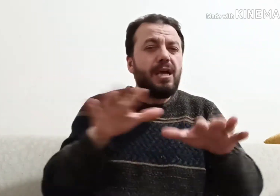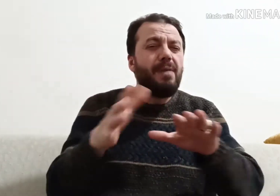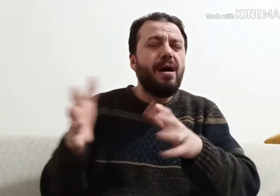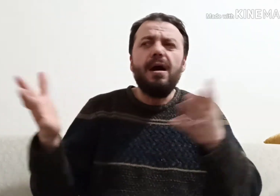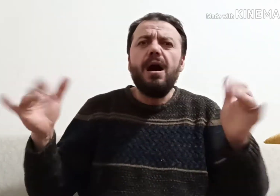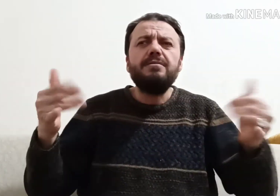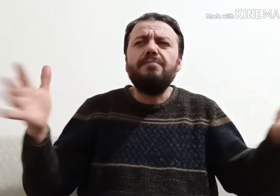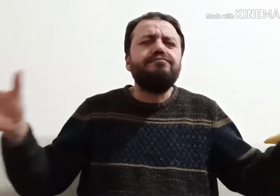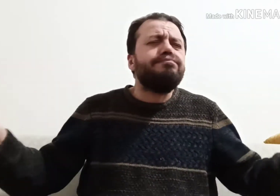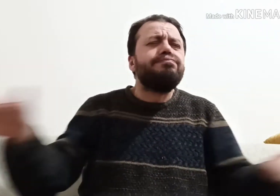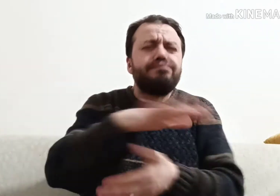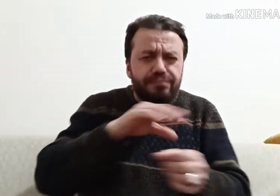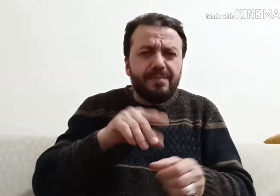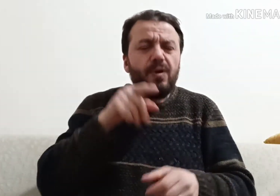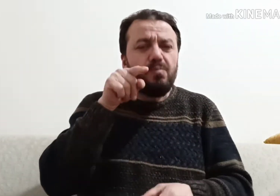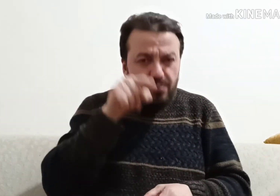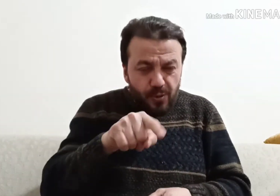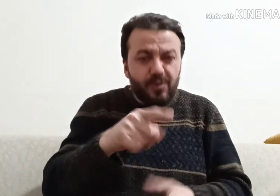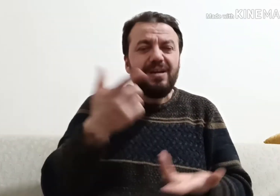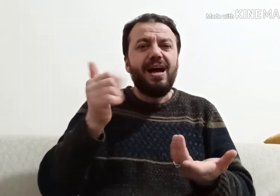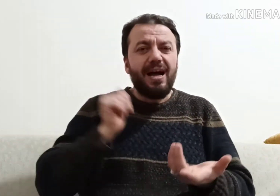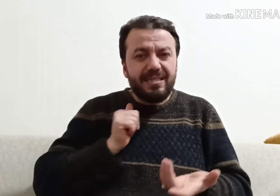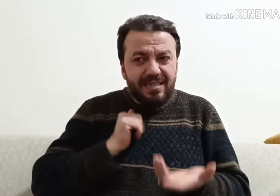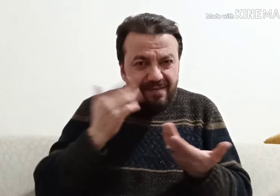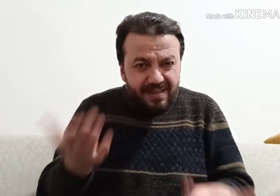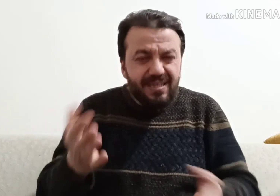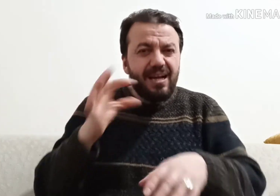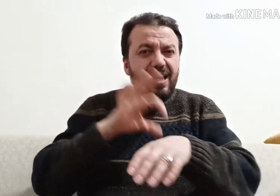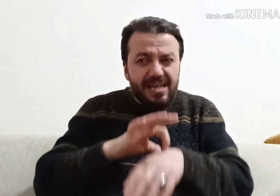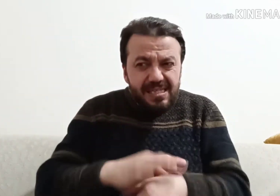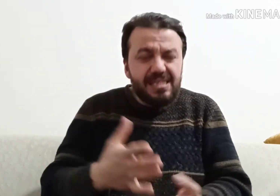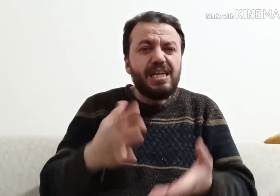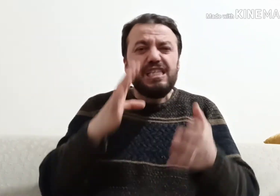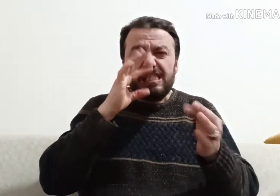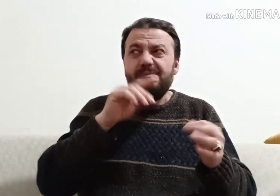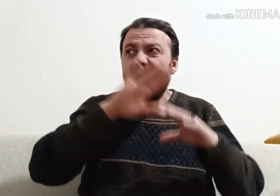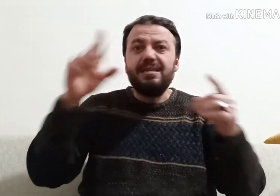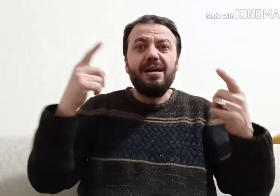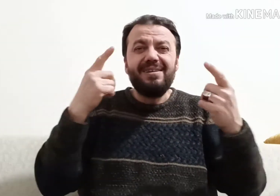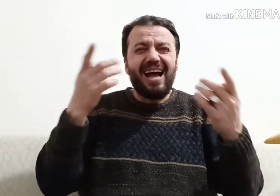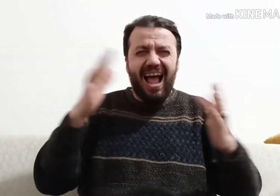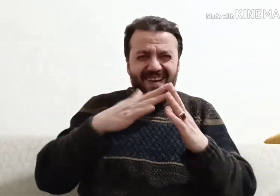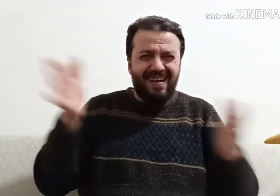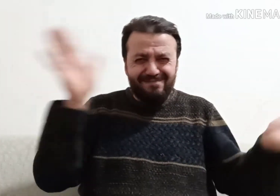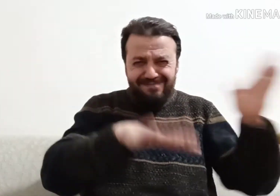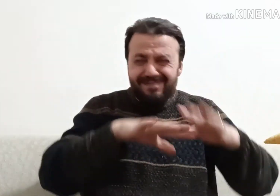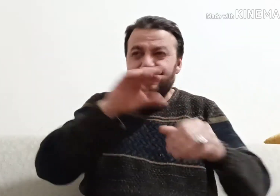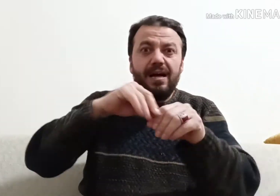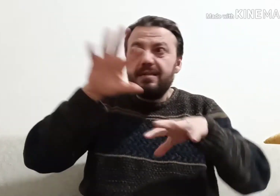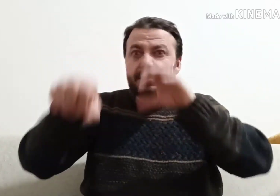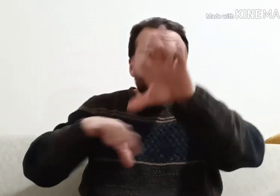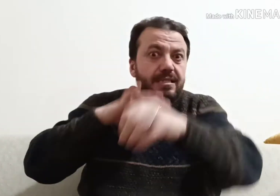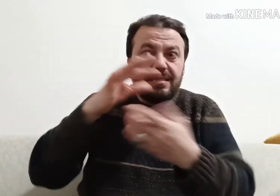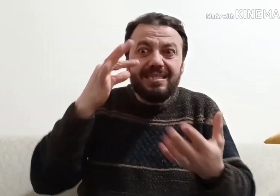Bunu biz şimdi anlatıyoruz. Yani deprem oluyor. Bir sürü kişi ölüyor. Yaralılara yardımcı